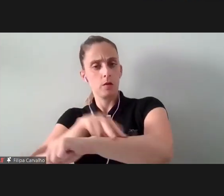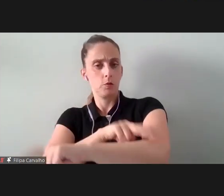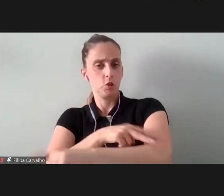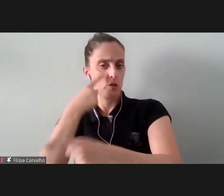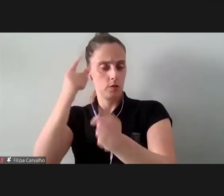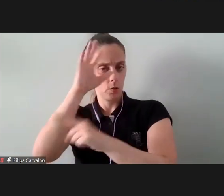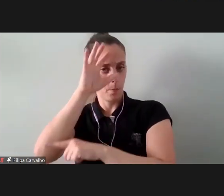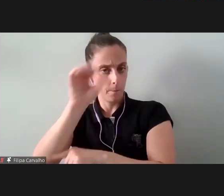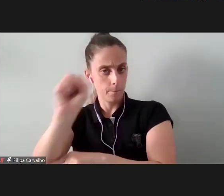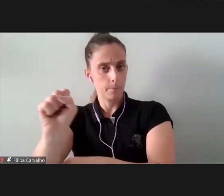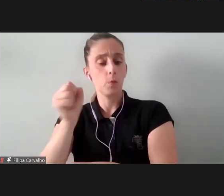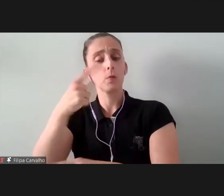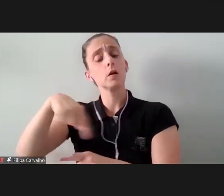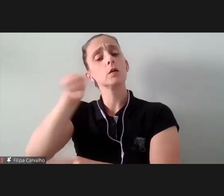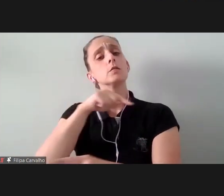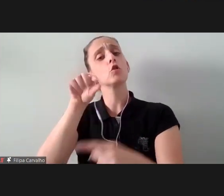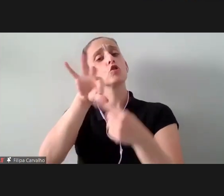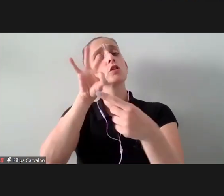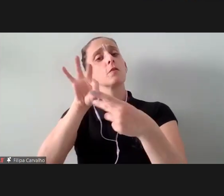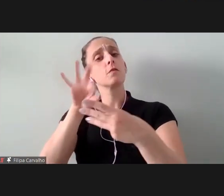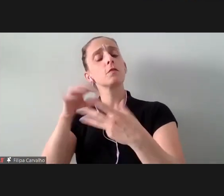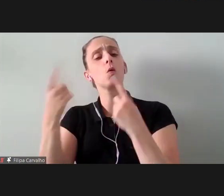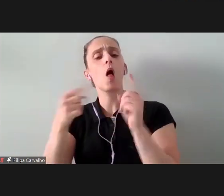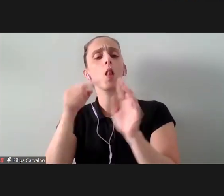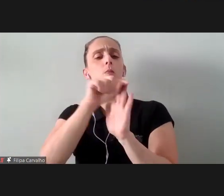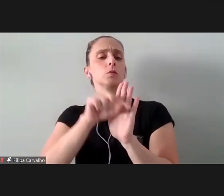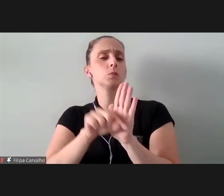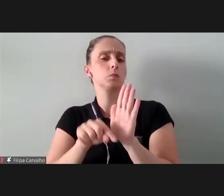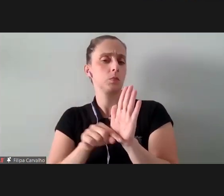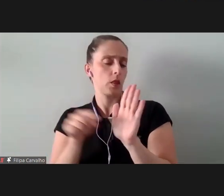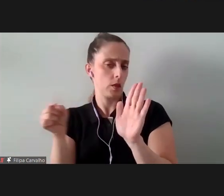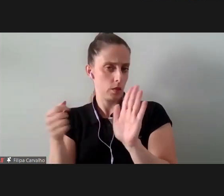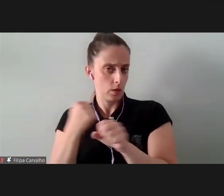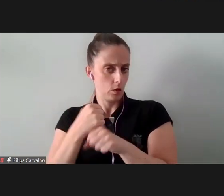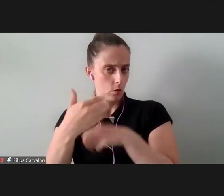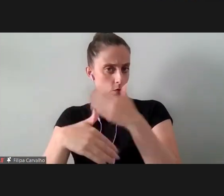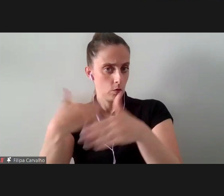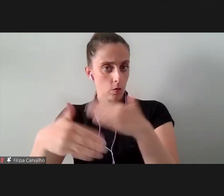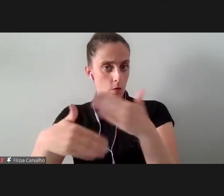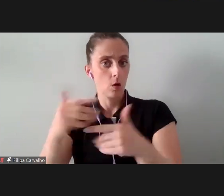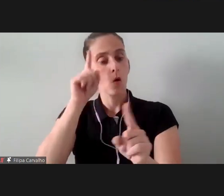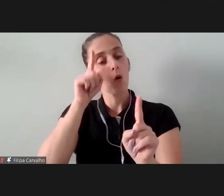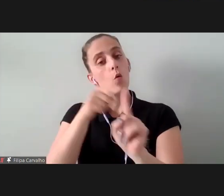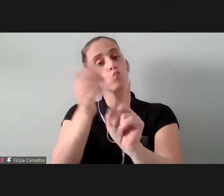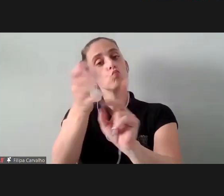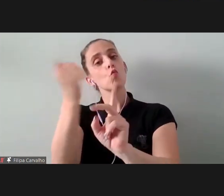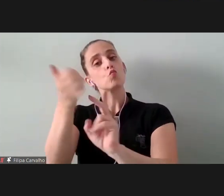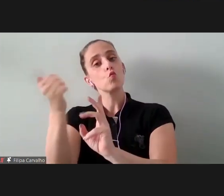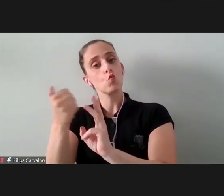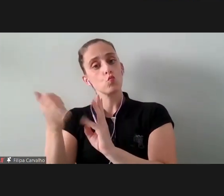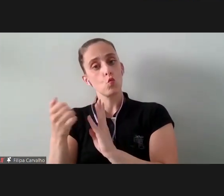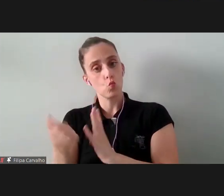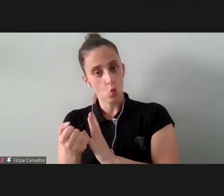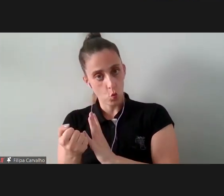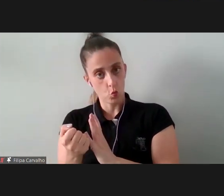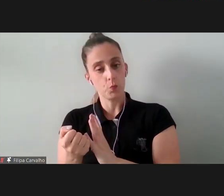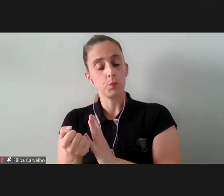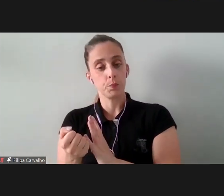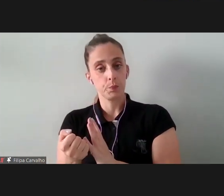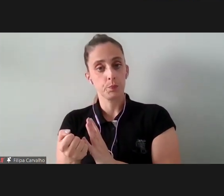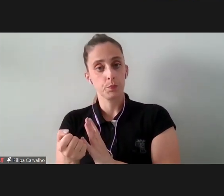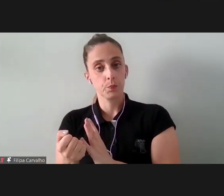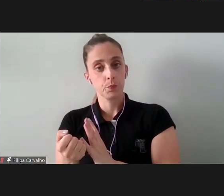definido algumas medidas operacionais para conseguir-se atingir esse